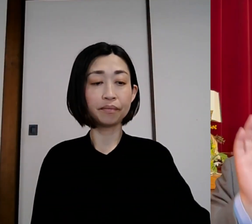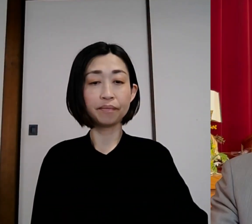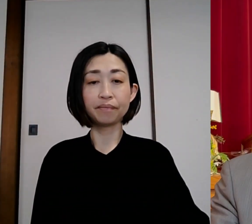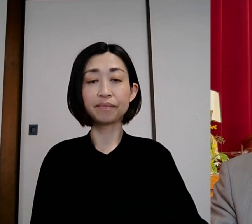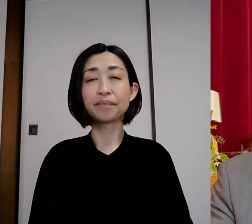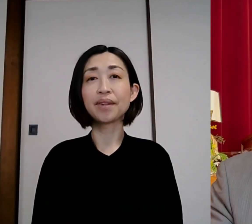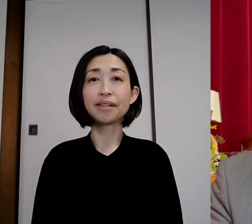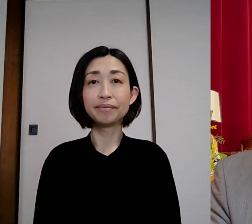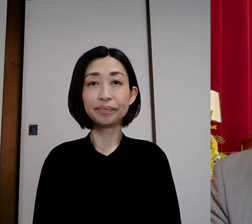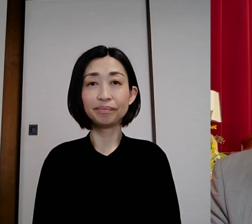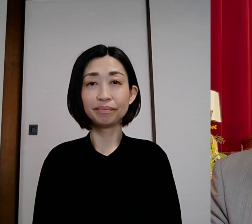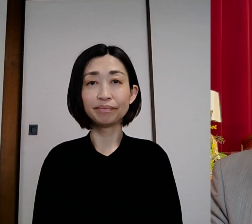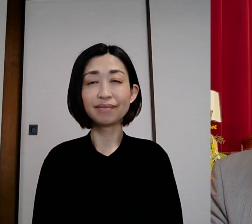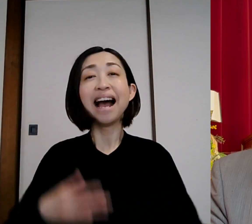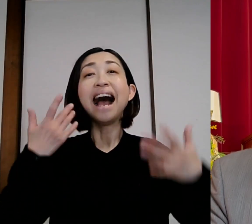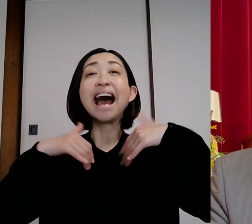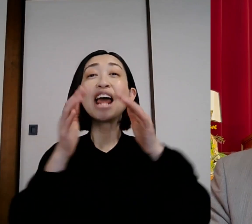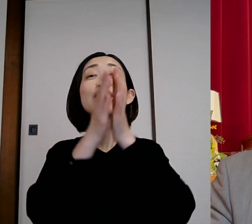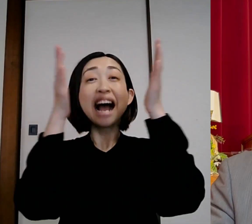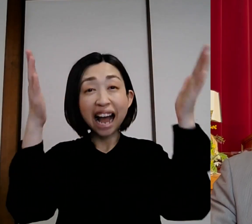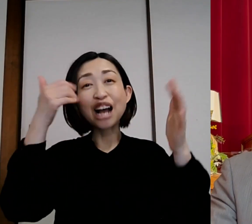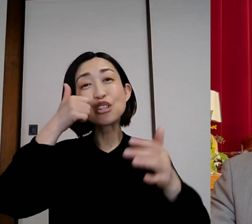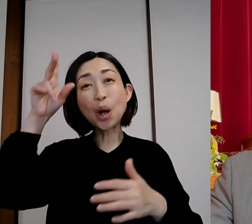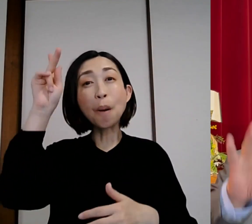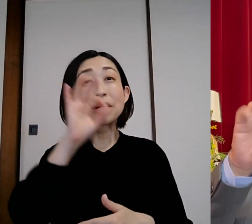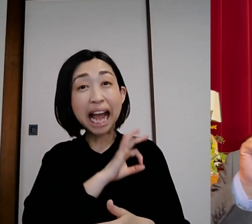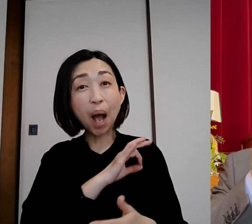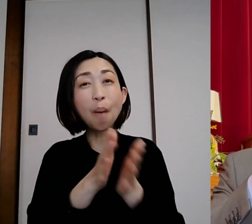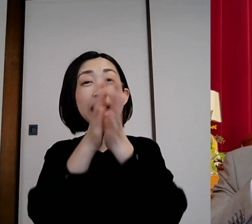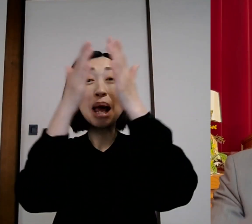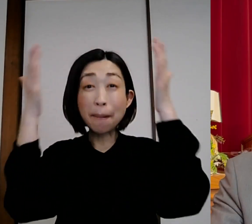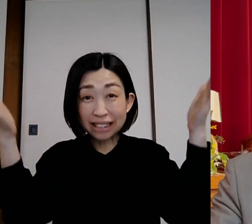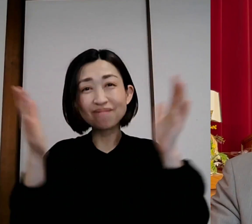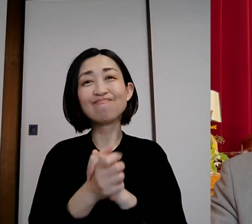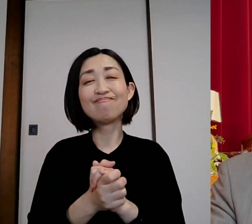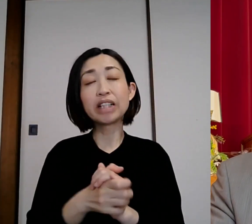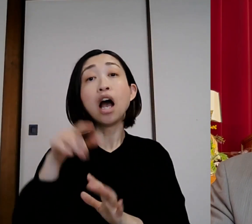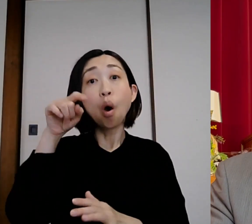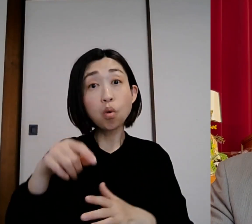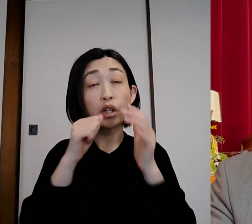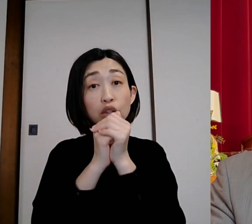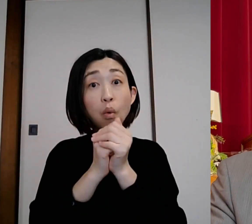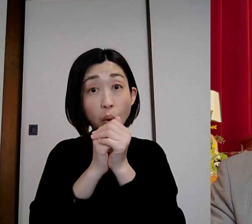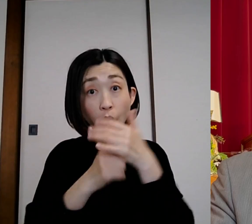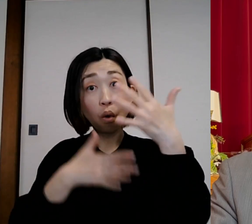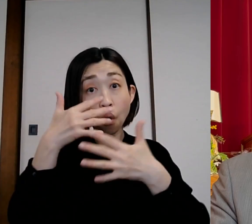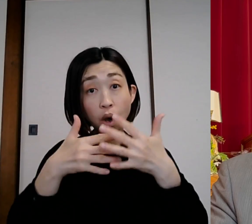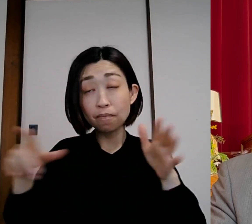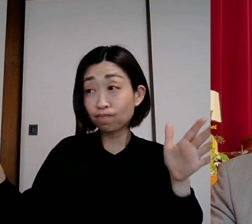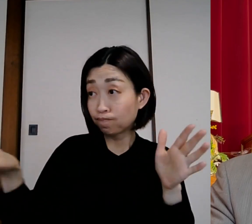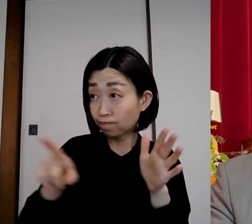ハレルヤ、主の皆を褒めたたえます。どこきと始めて本日で42日目になりましたね。5